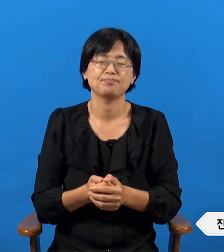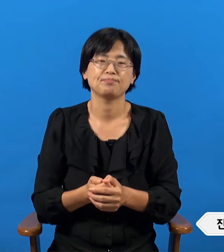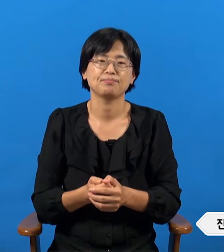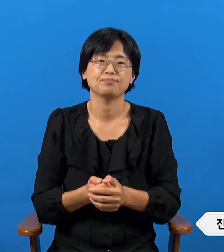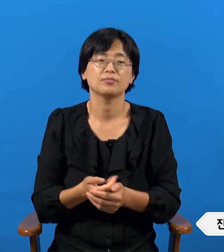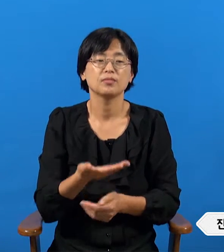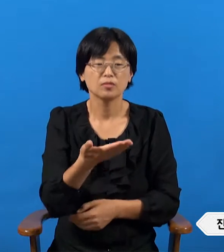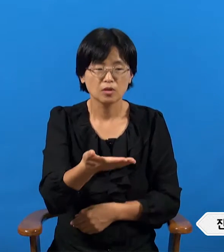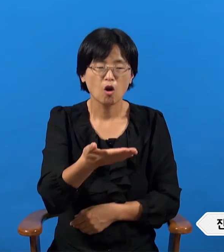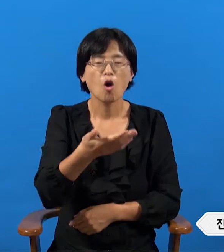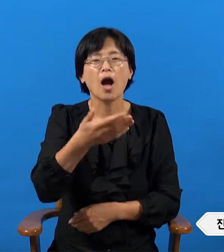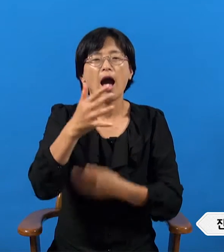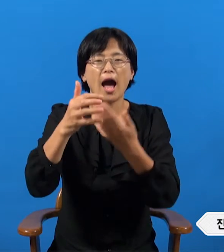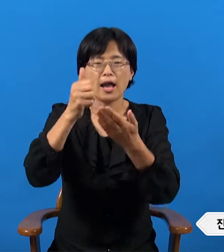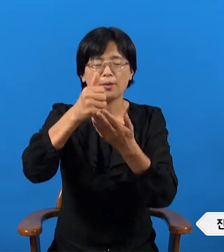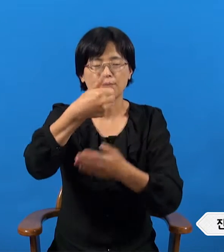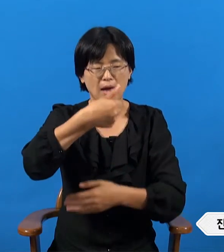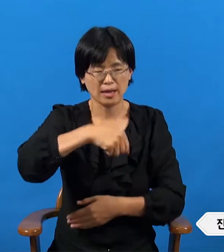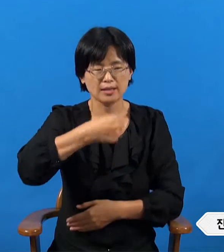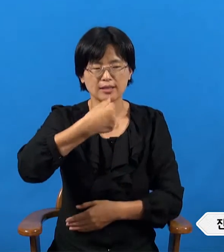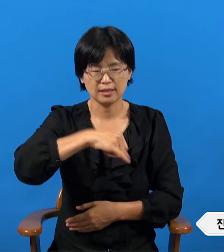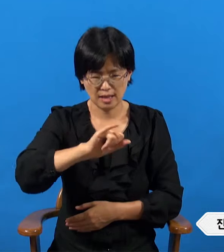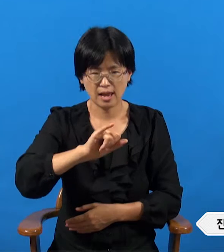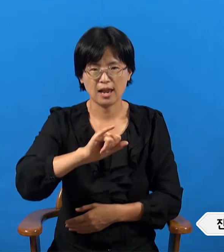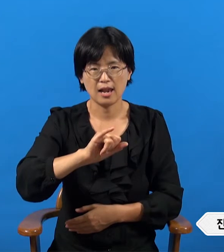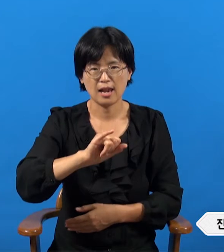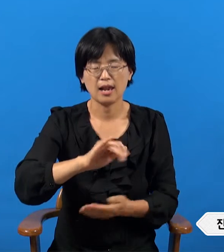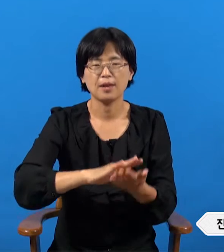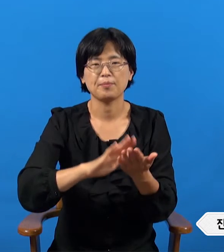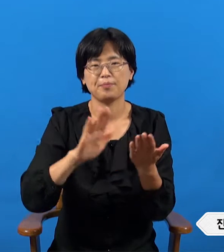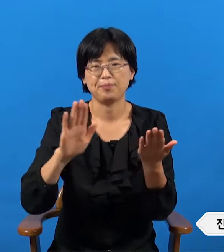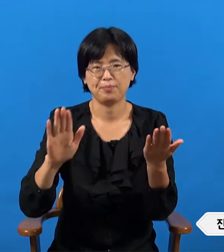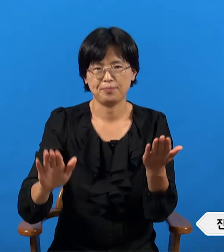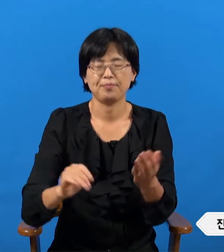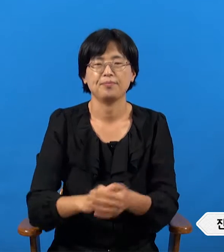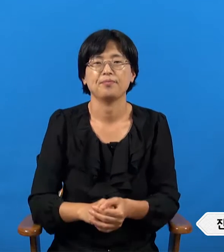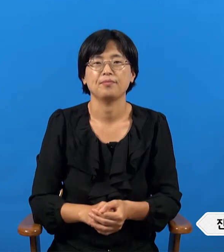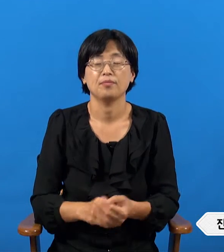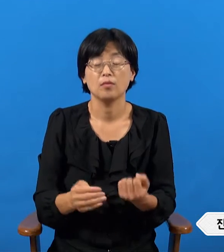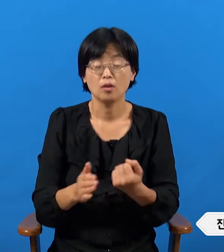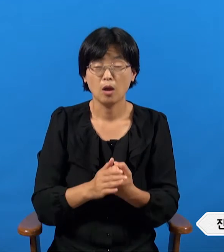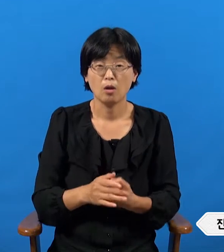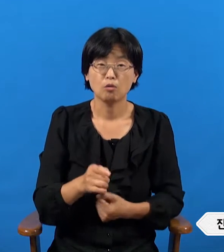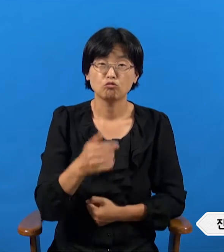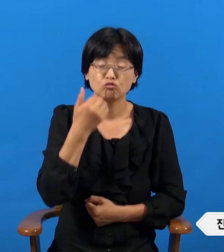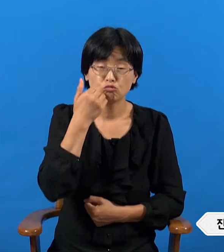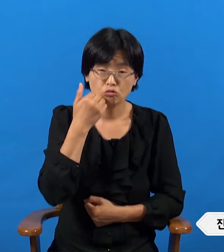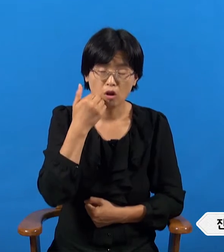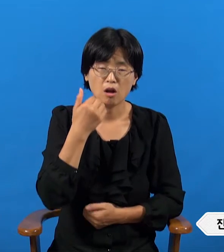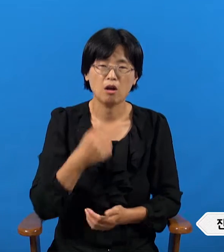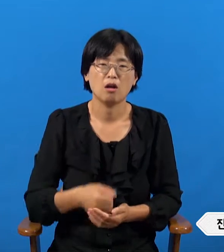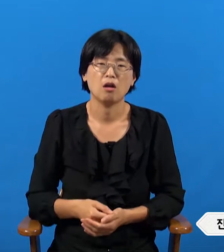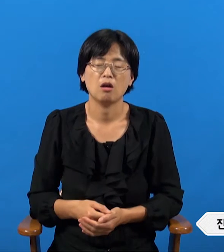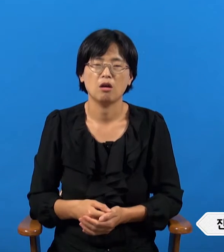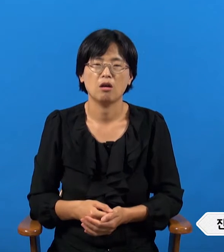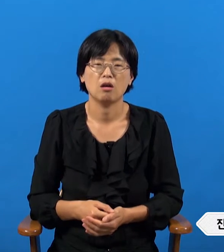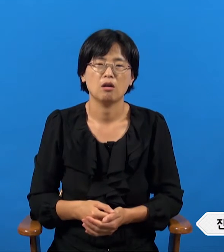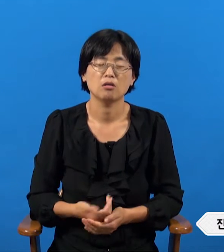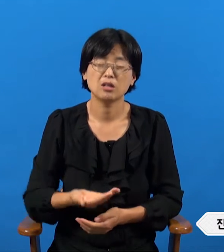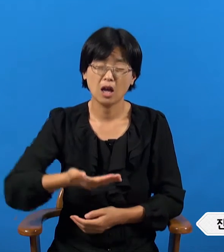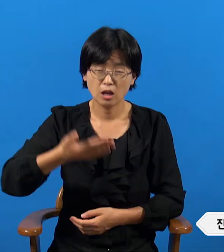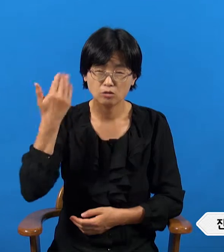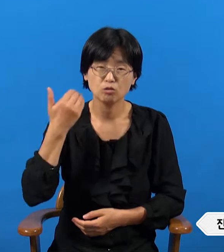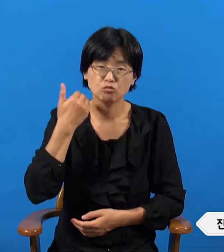너는 내 자녀라. 그러므로 세상에 누가, 과거에 누가